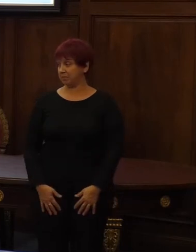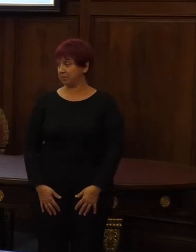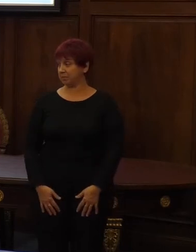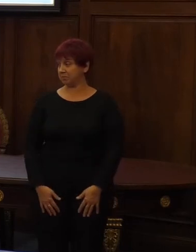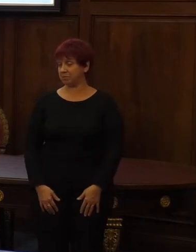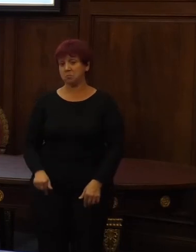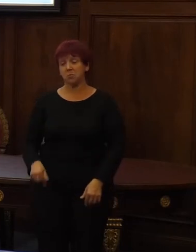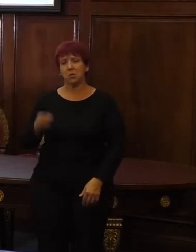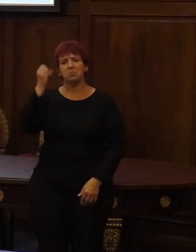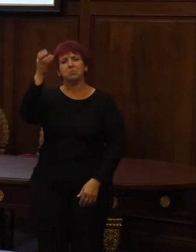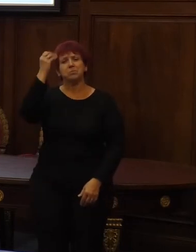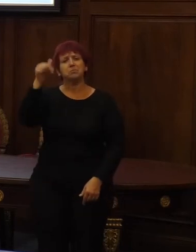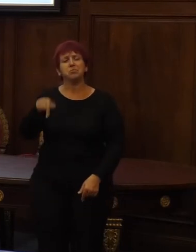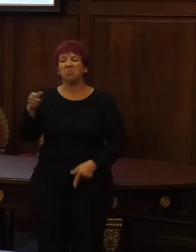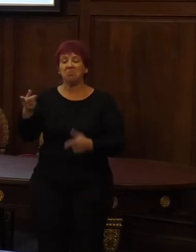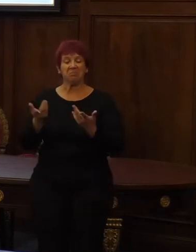la conferencia de hoy